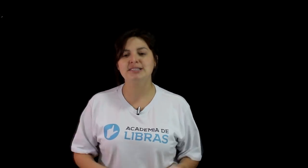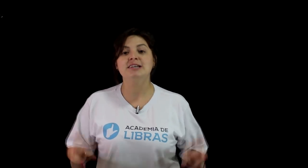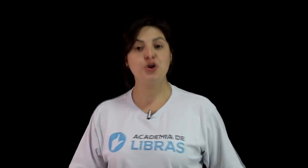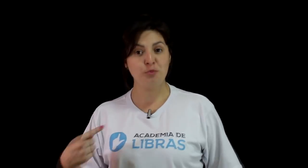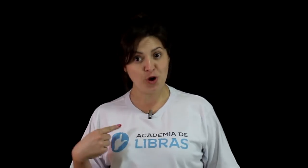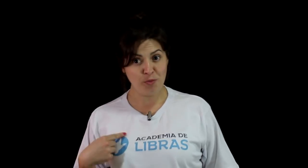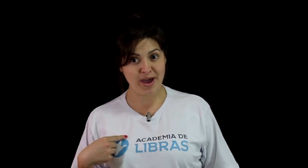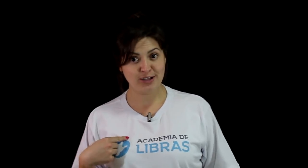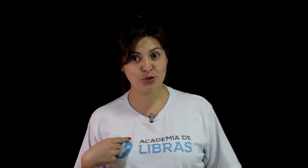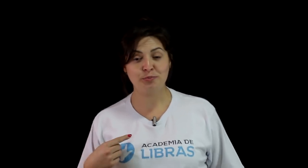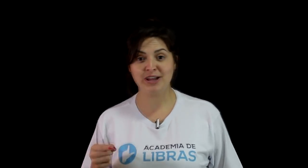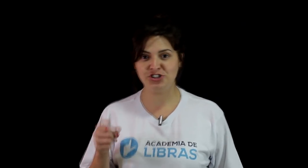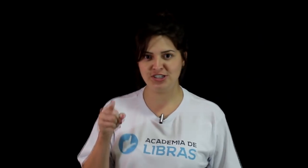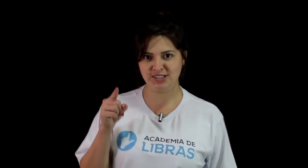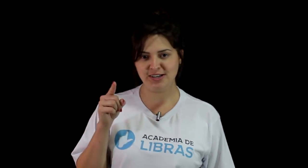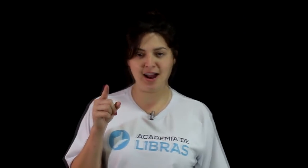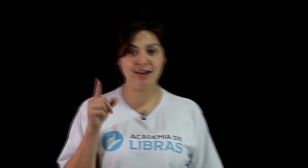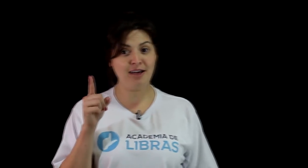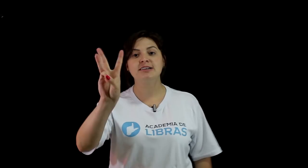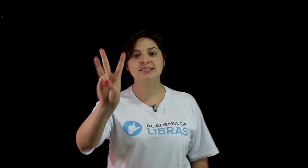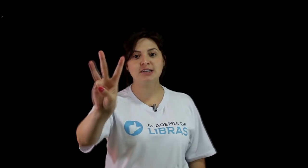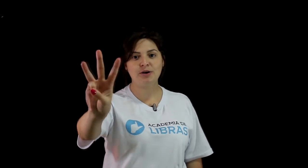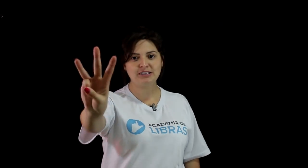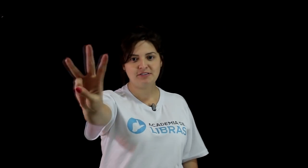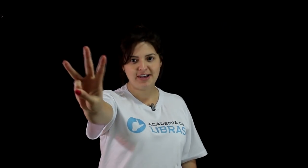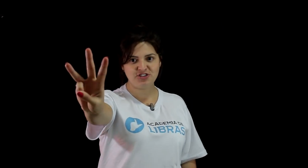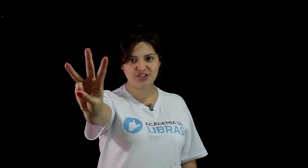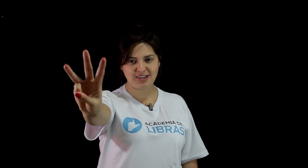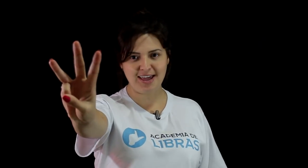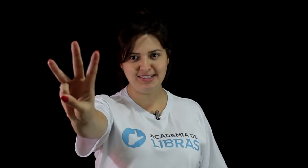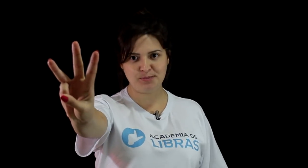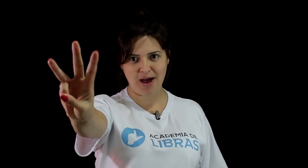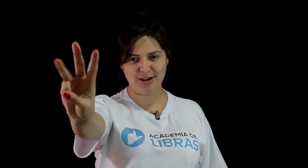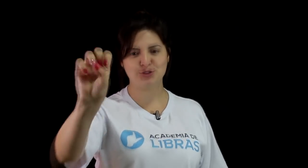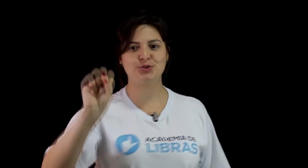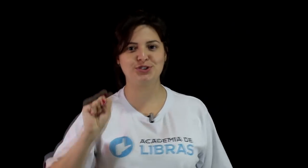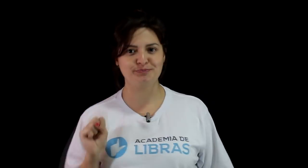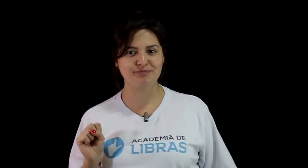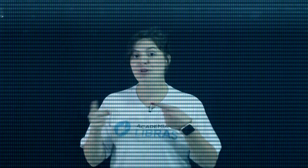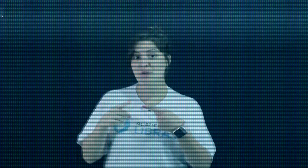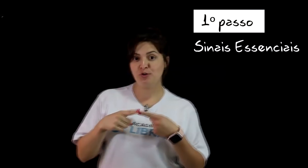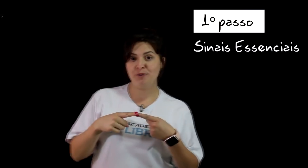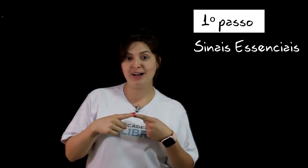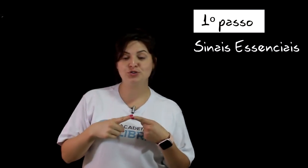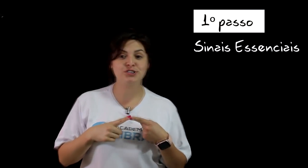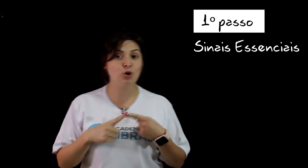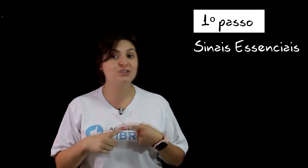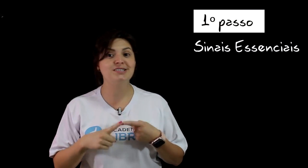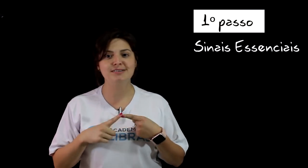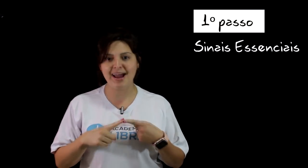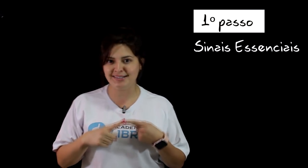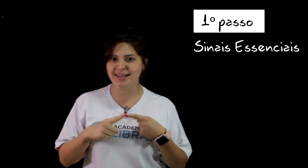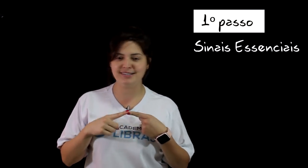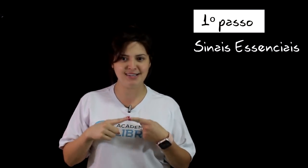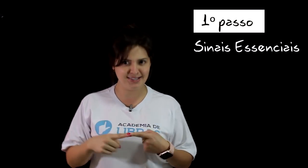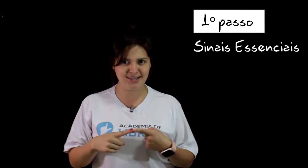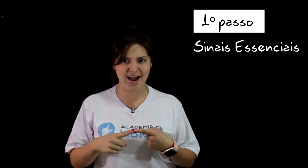E o meu método para te ensinar são através de 3 passos. Primeiro passo são os sinais